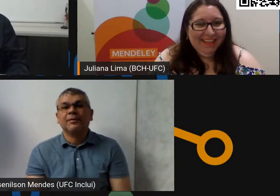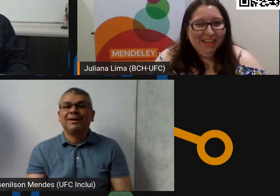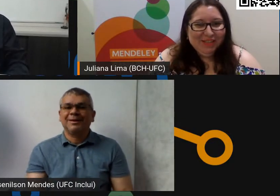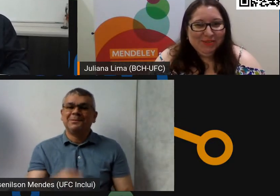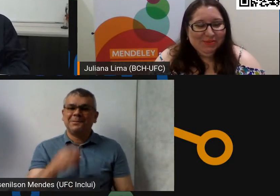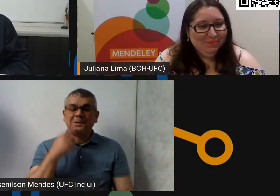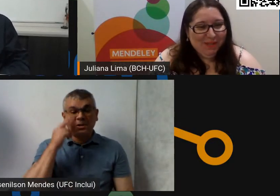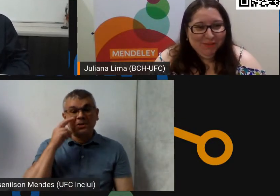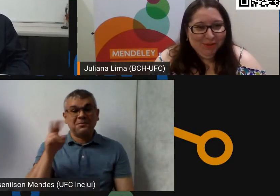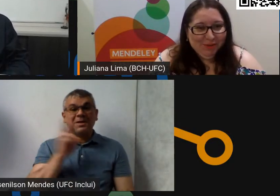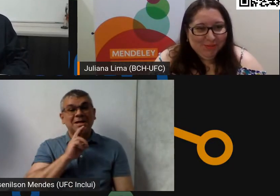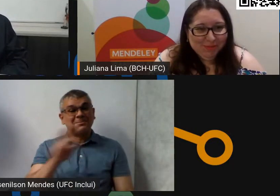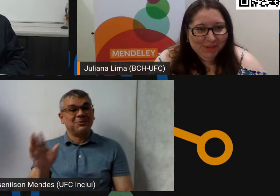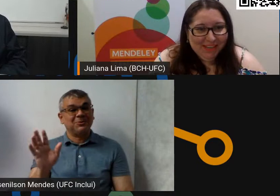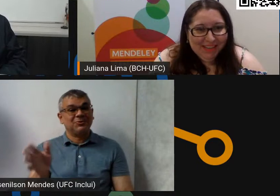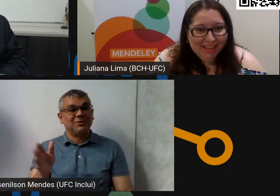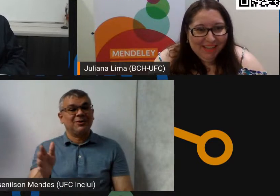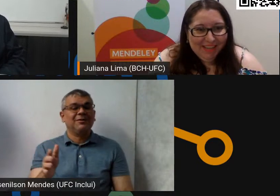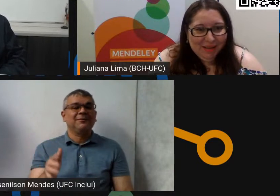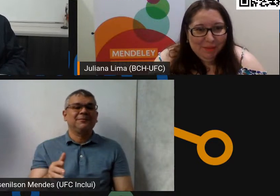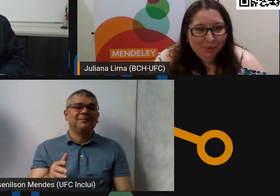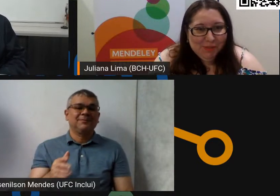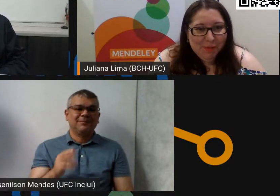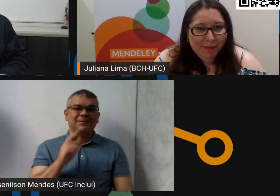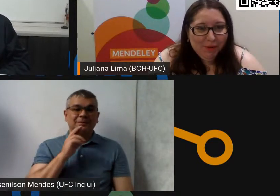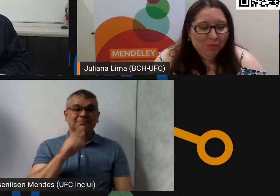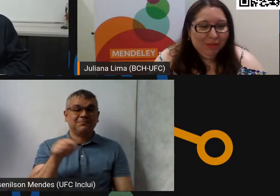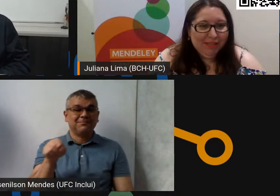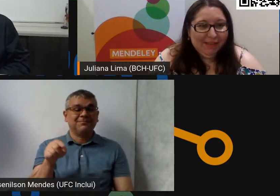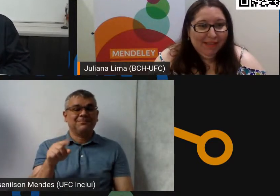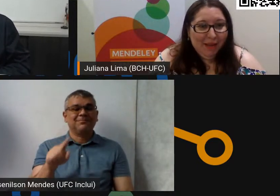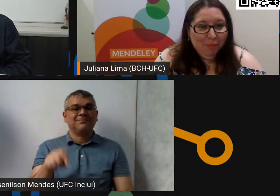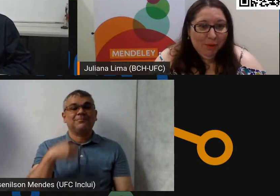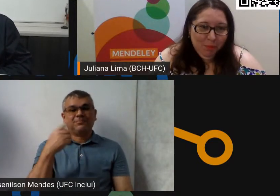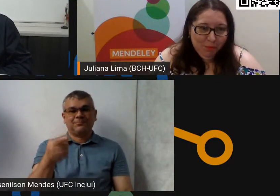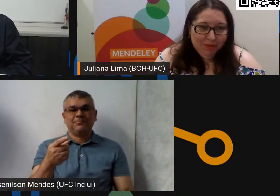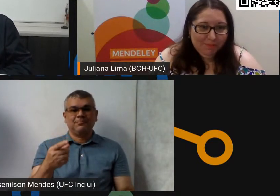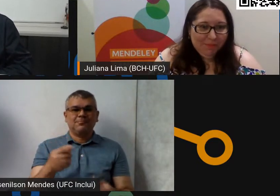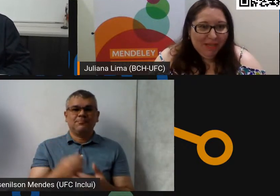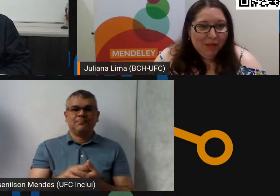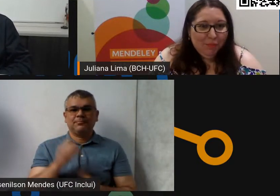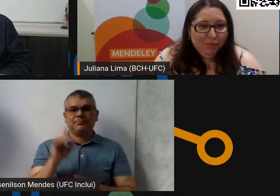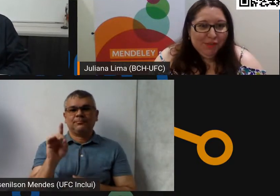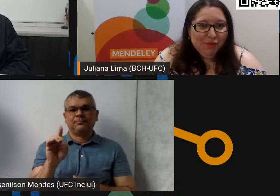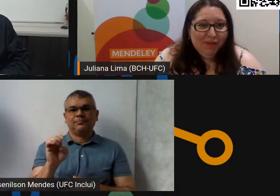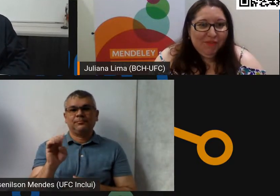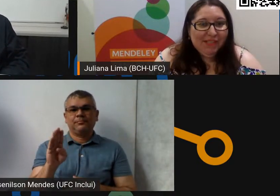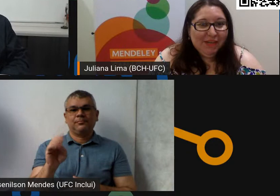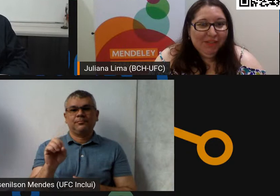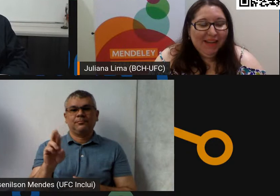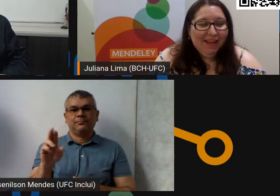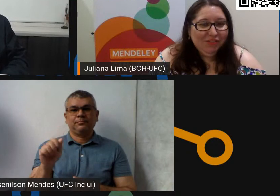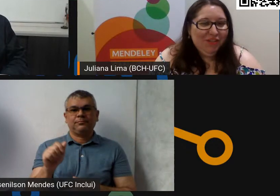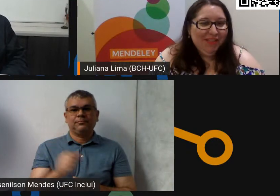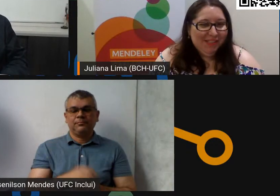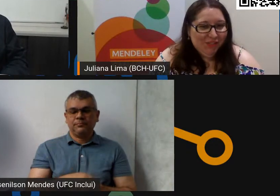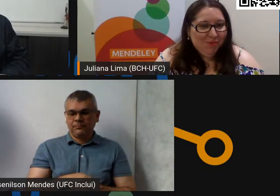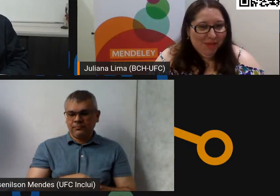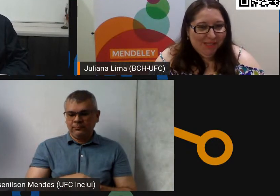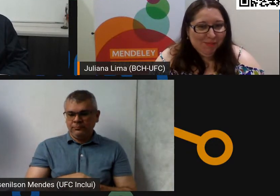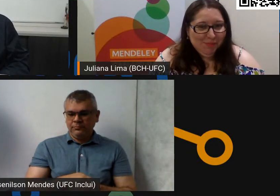falei. Isso, mas foi ótimo. A próxima pergunta, da Débora Moura. Professor, revisão